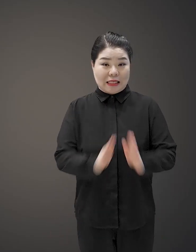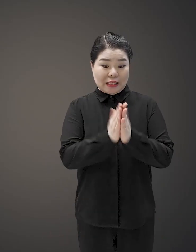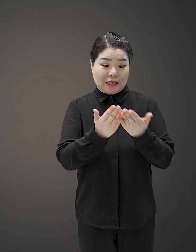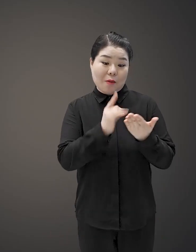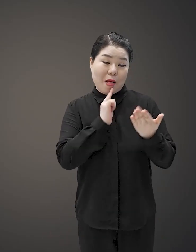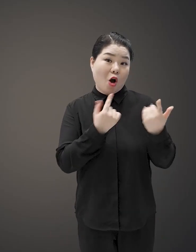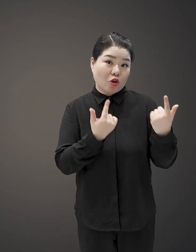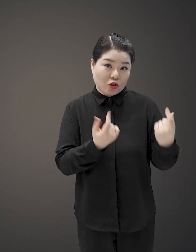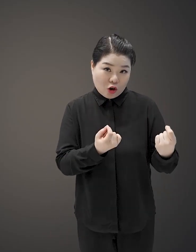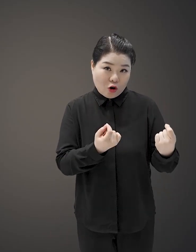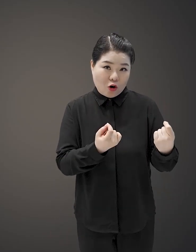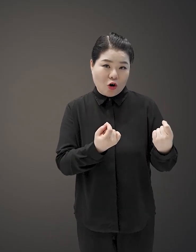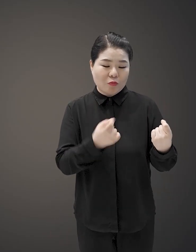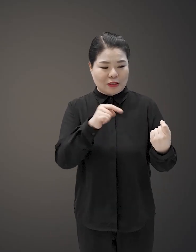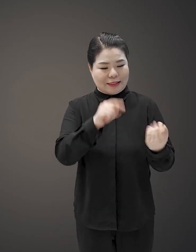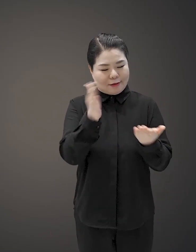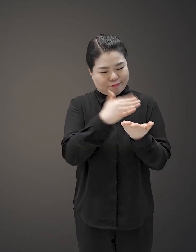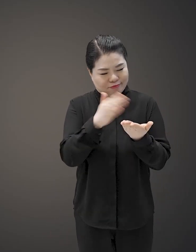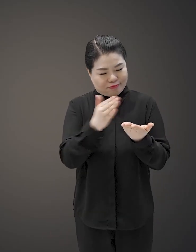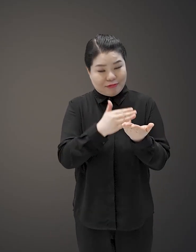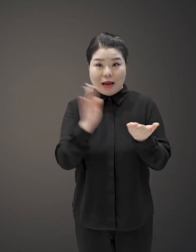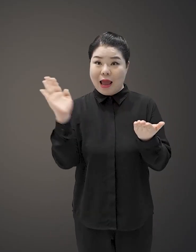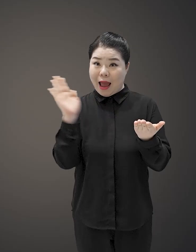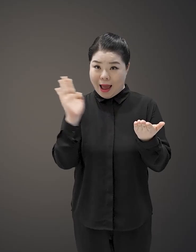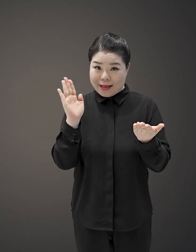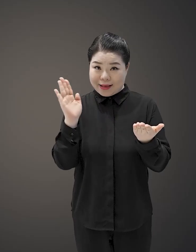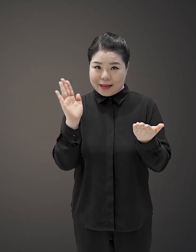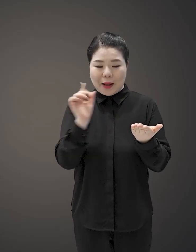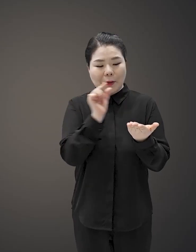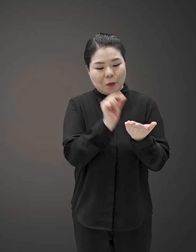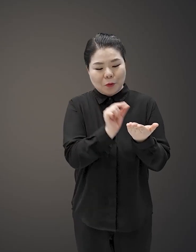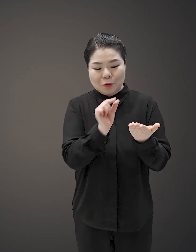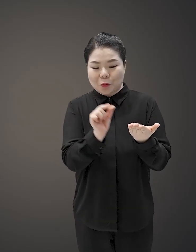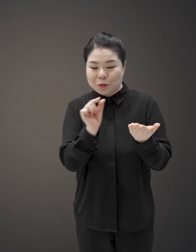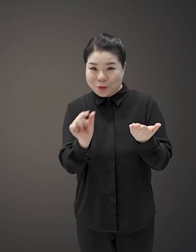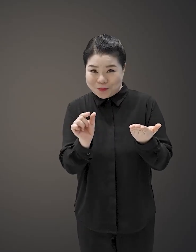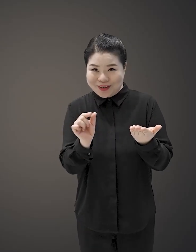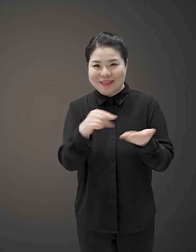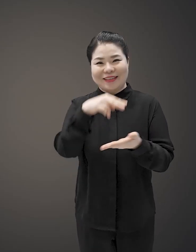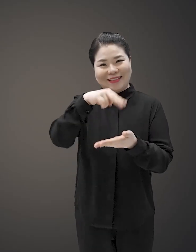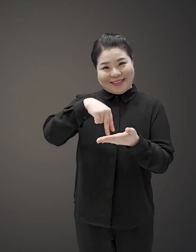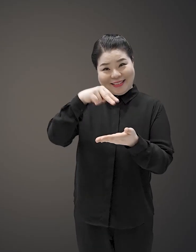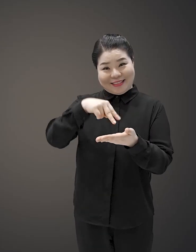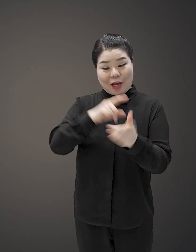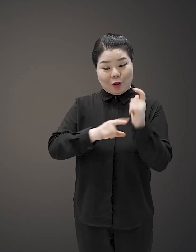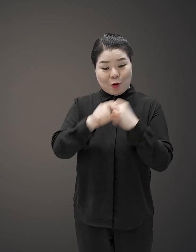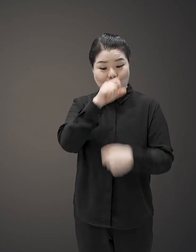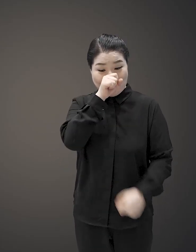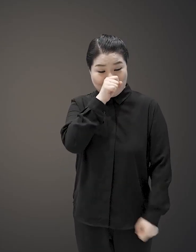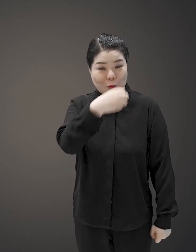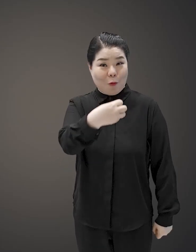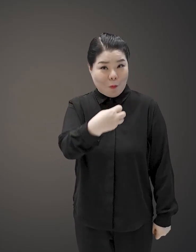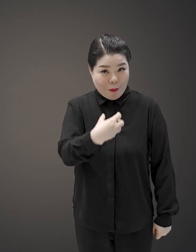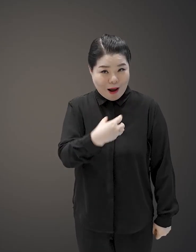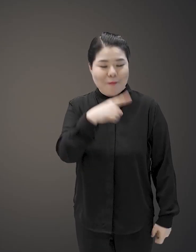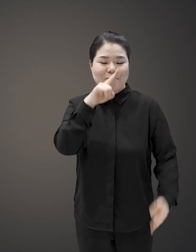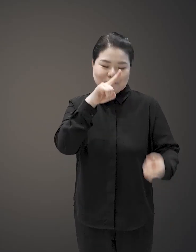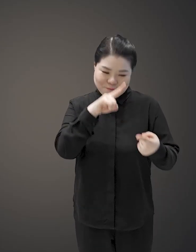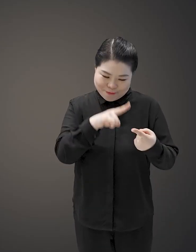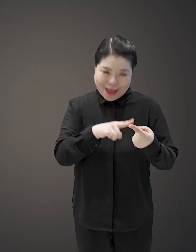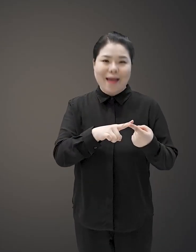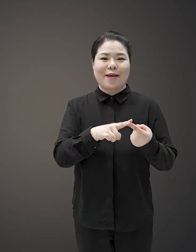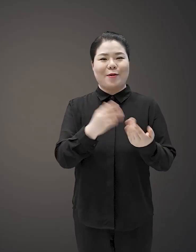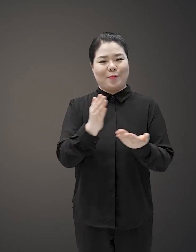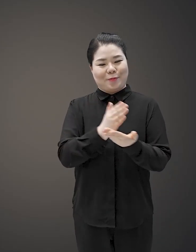그리고 이 책에서 소개하듯이 이 책은 한 번에 다 읽는 게 아니라 조금씩 나눠 읽는 게 훨씬 좋다고 해서 이렇게 나눠